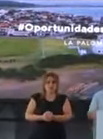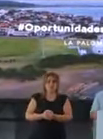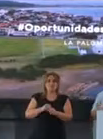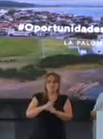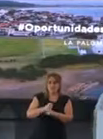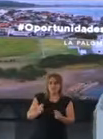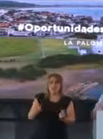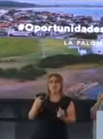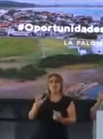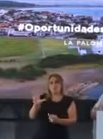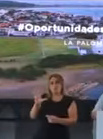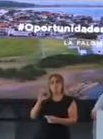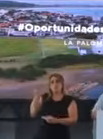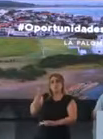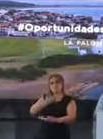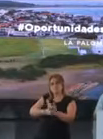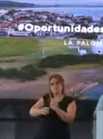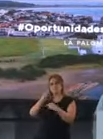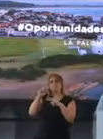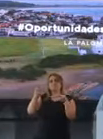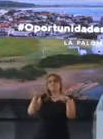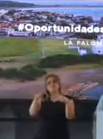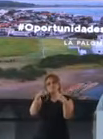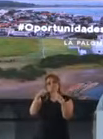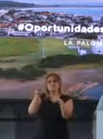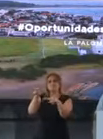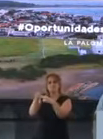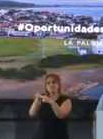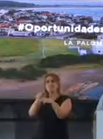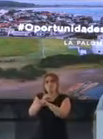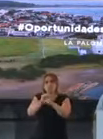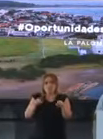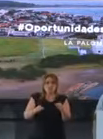Nosotros tenemos que tener un diálogo constante con la población.